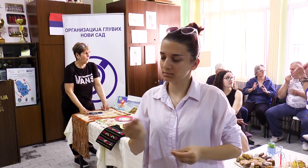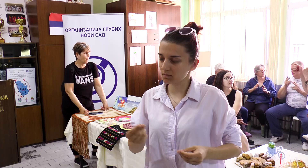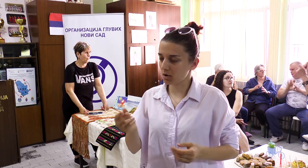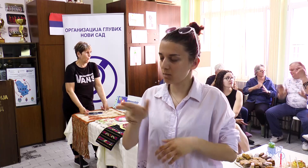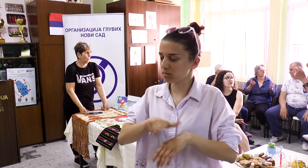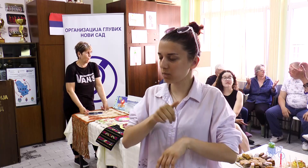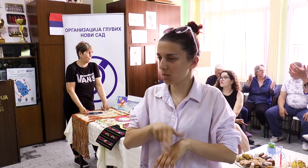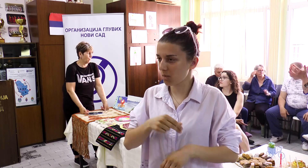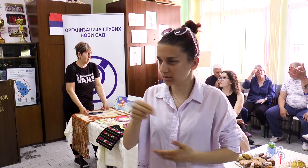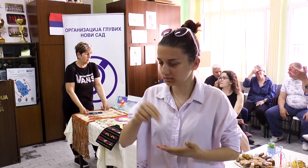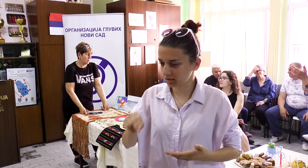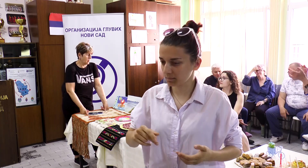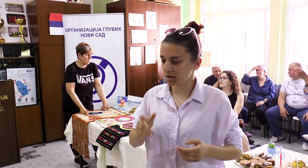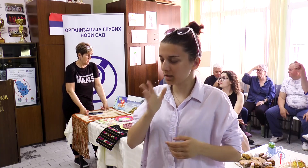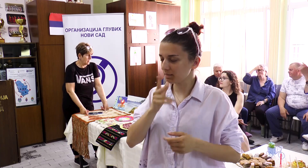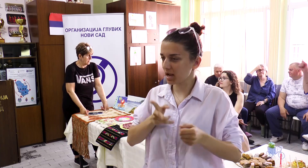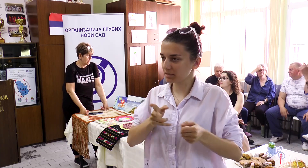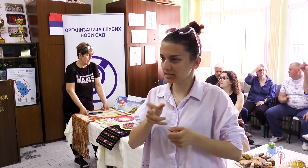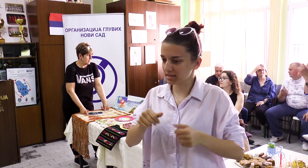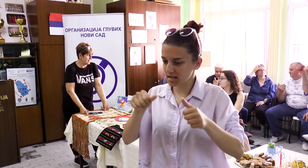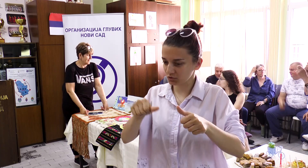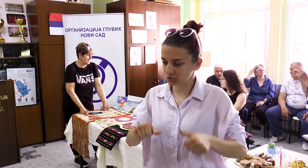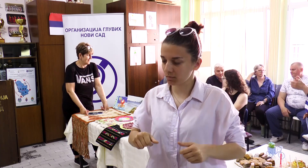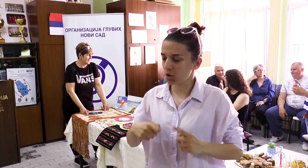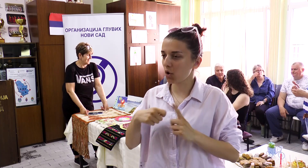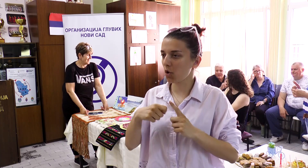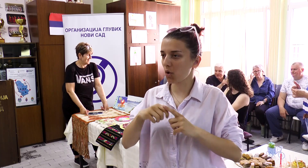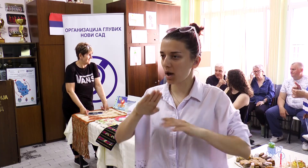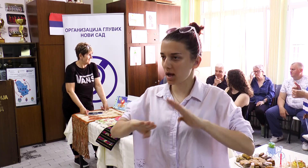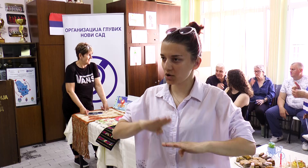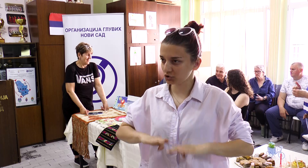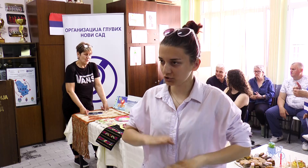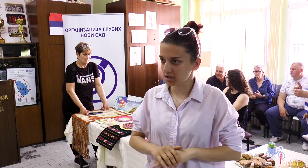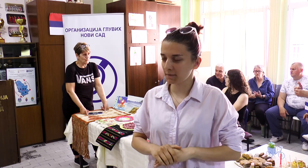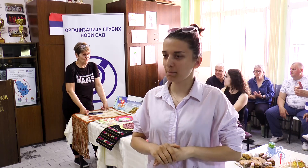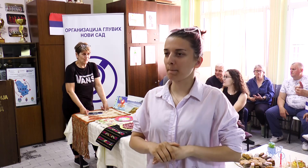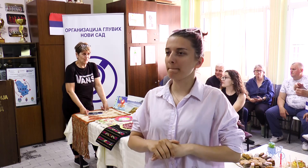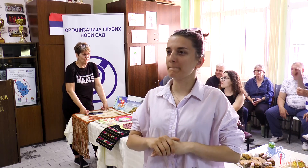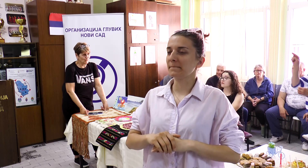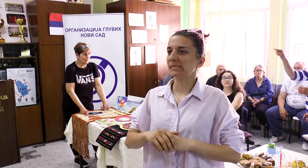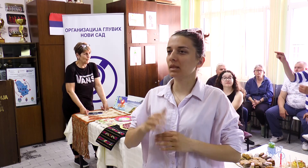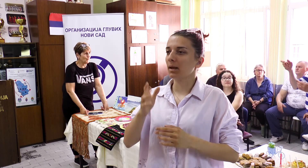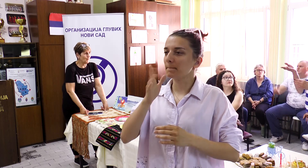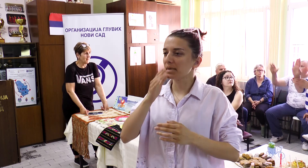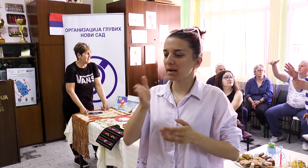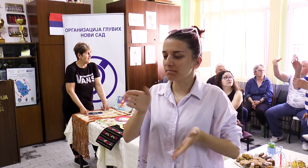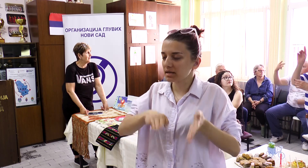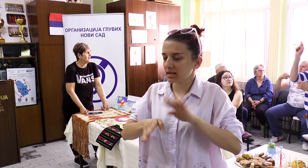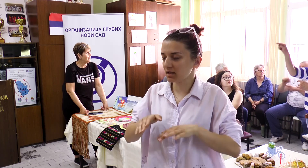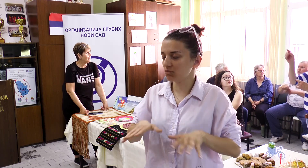nauče neke nove tehnike bojenja, sečenja, lepljenja, kolaž,